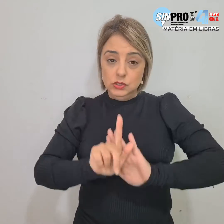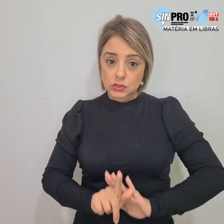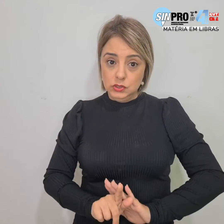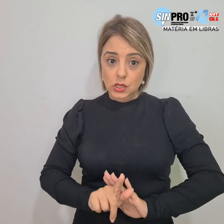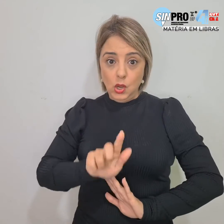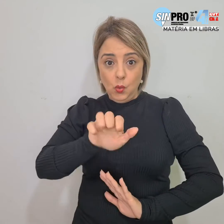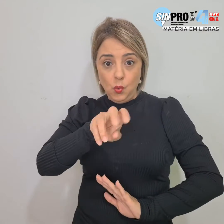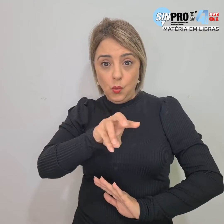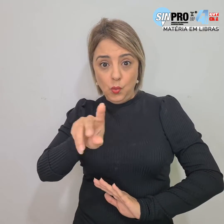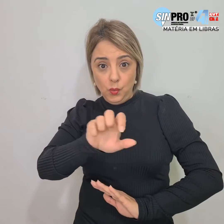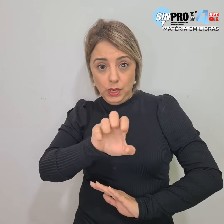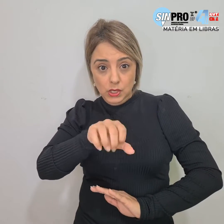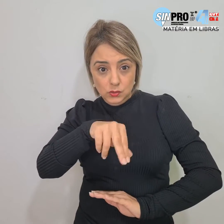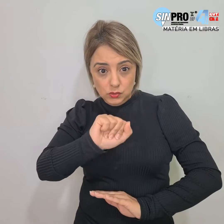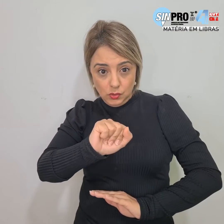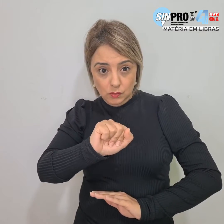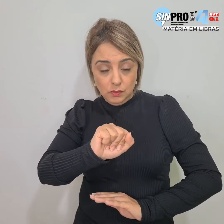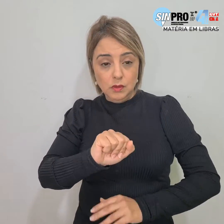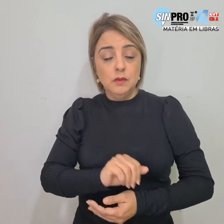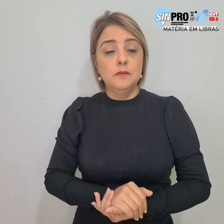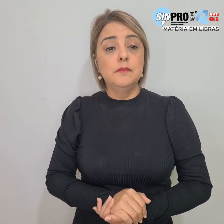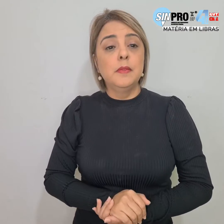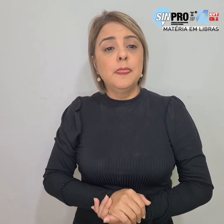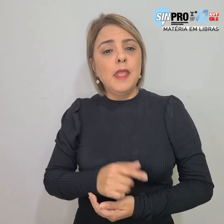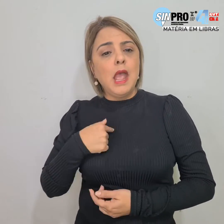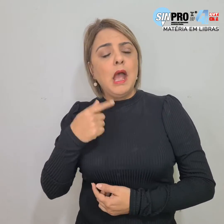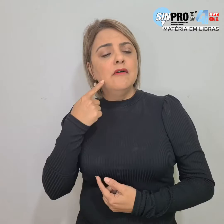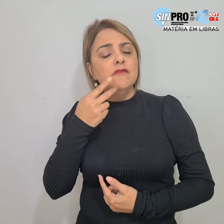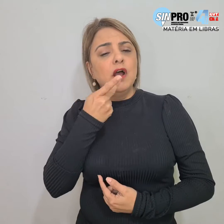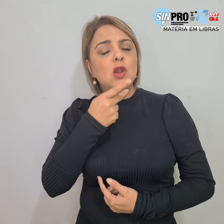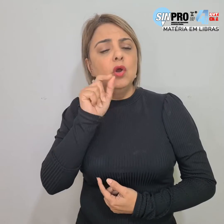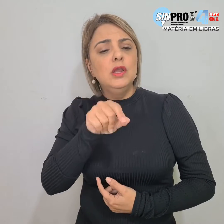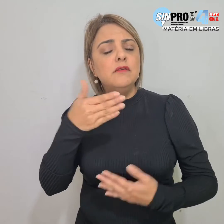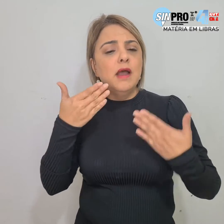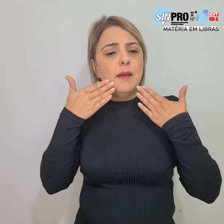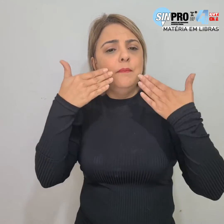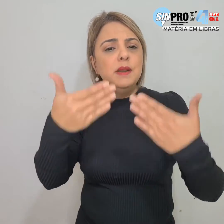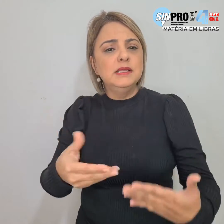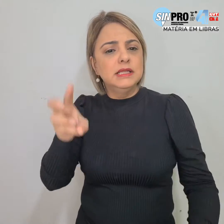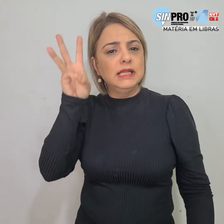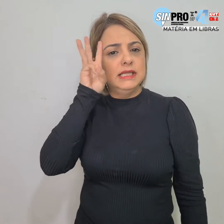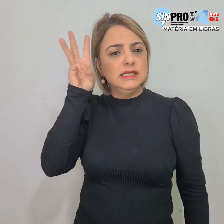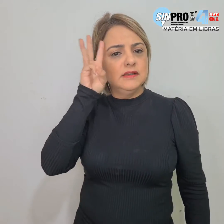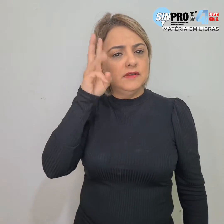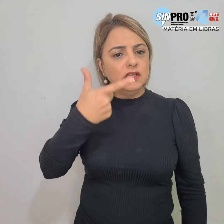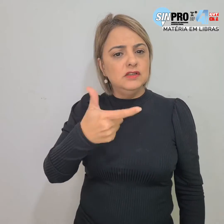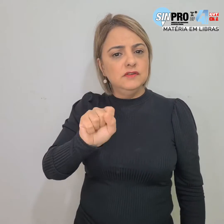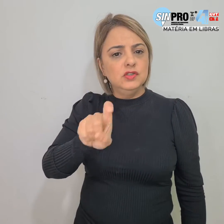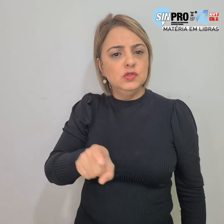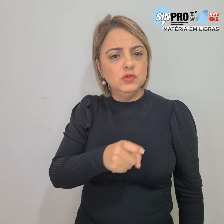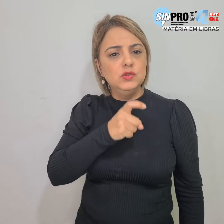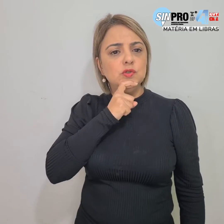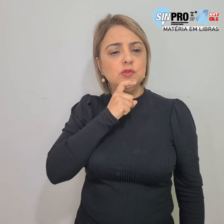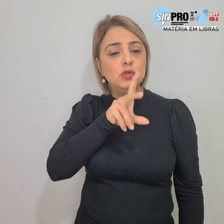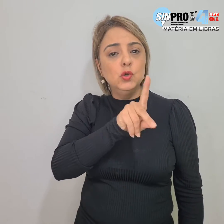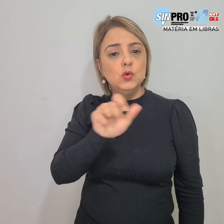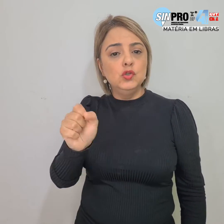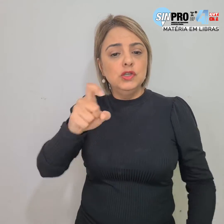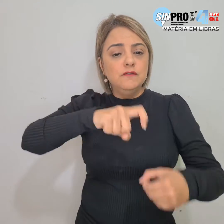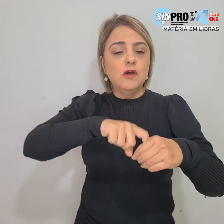do PSC, sinalizou que deve apresentar nesta terça-feira, 28 de julho, a data de volta das aulas presenciais